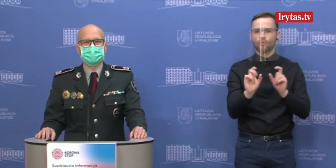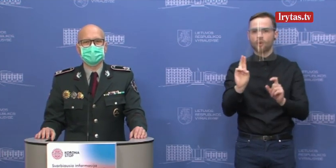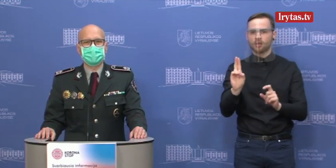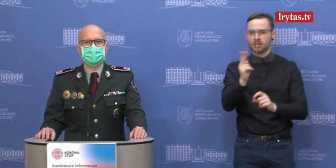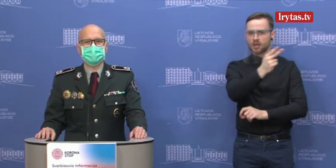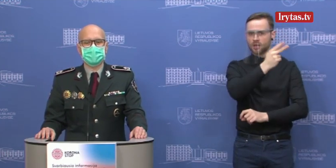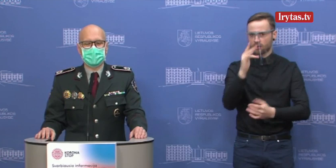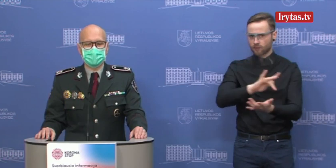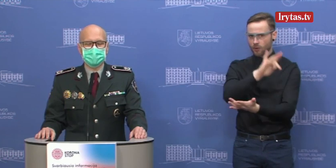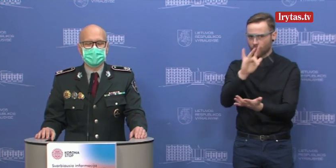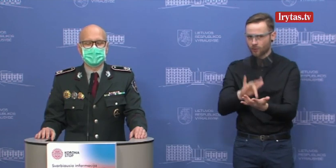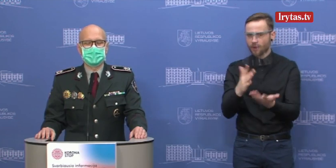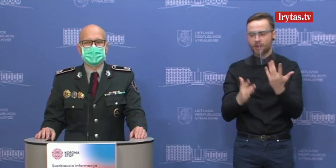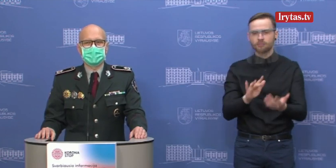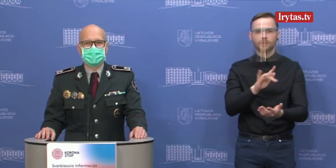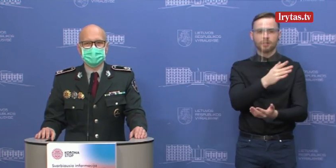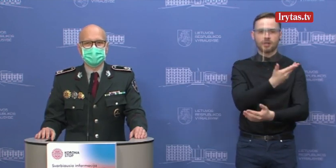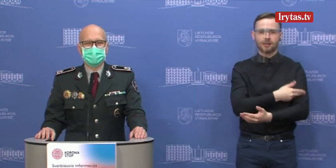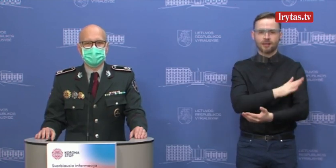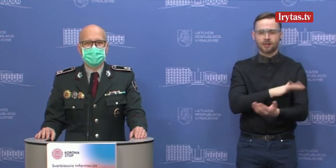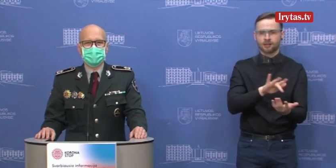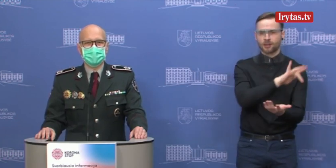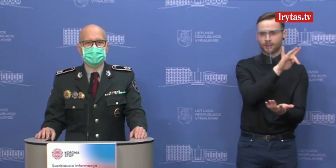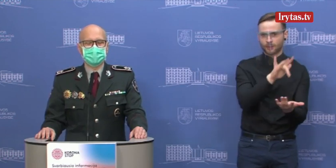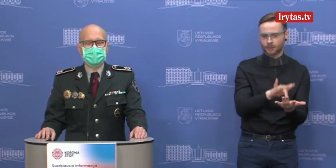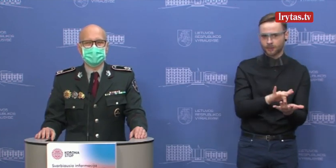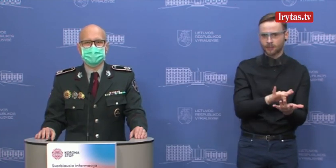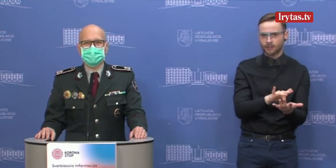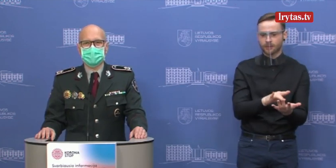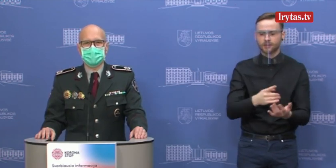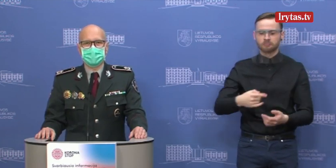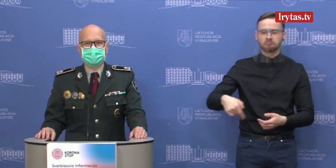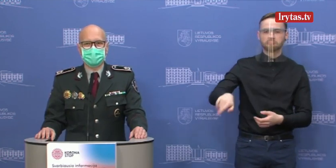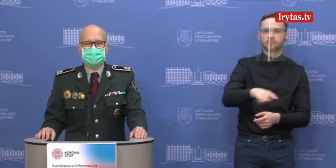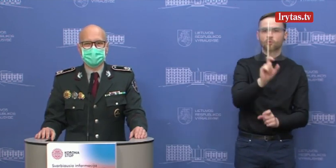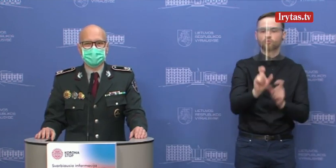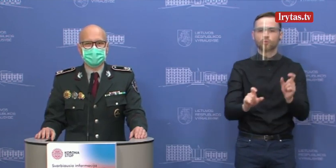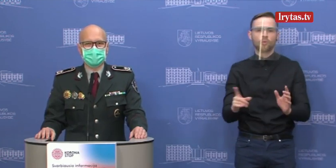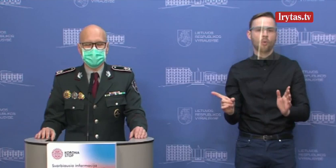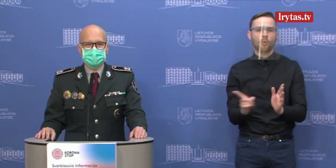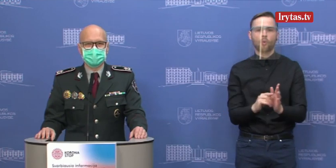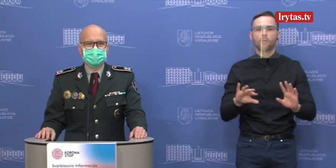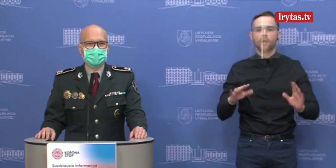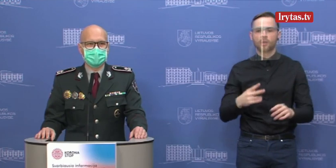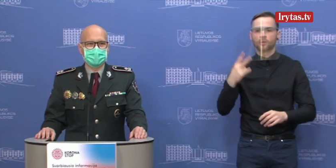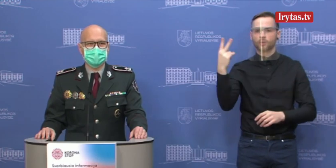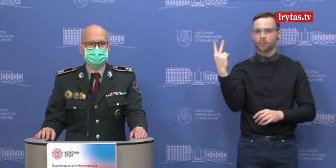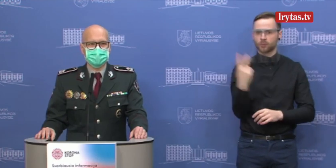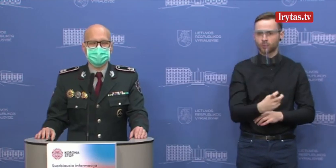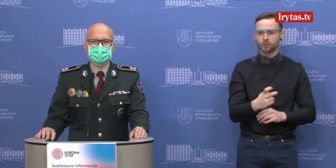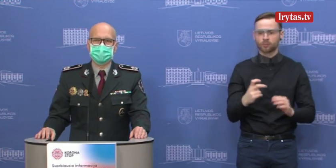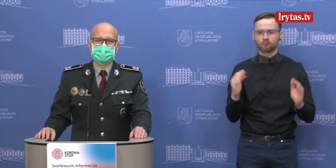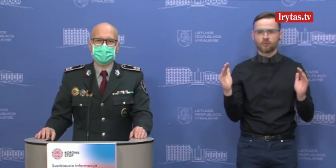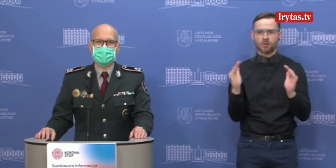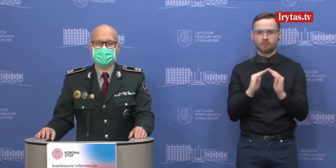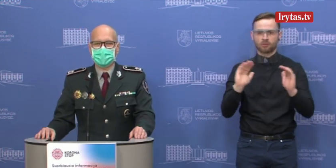Lietuvos Respublikos piliečiams ir Lenkijos Respublikos piliečiams privalomas 14 dienų karantinas